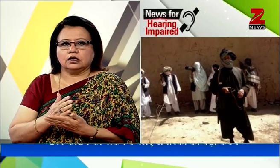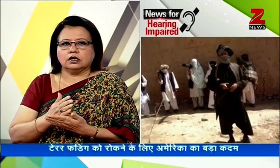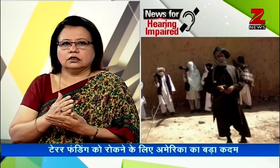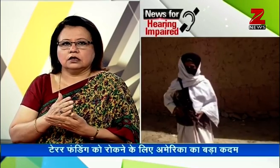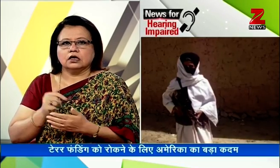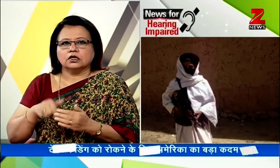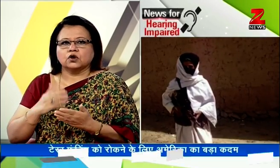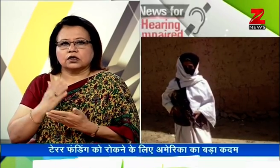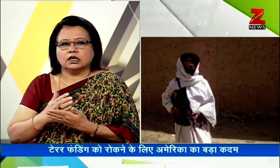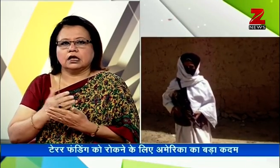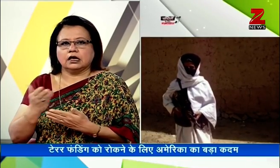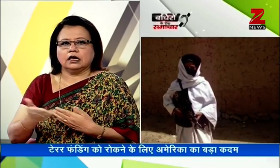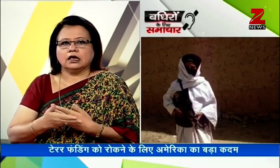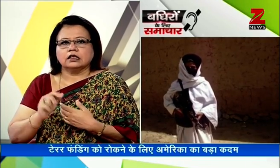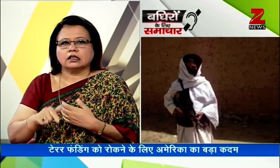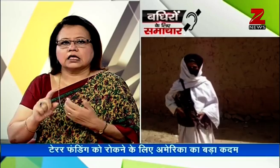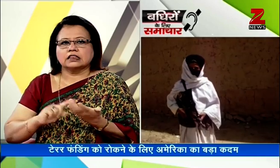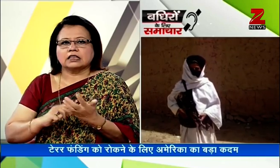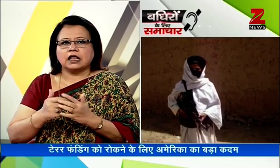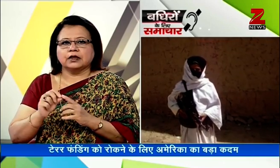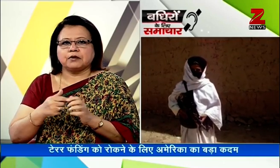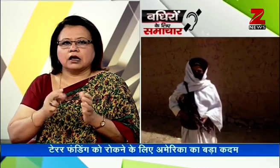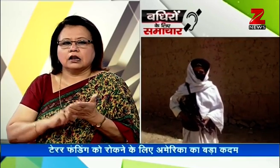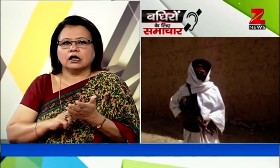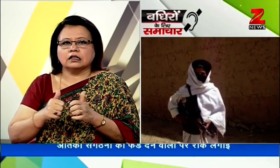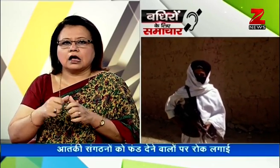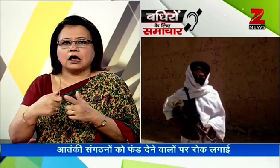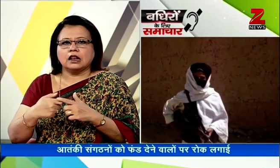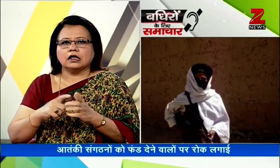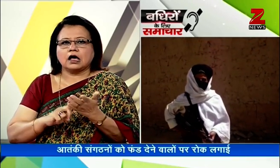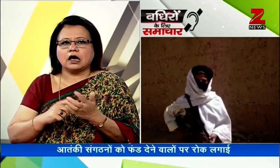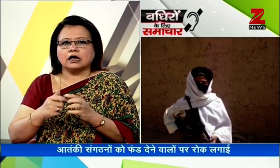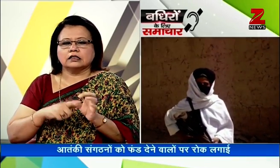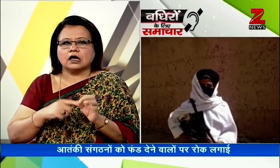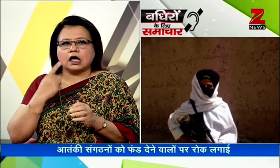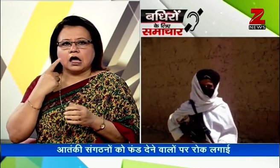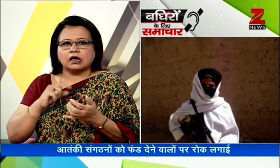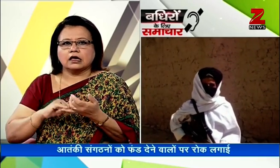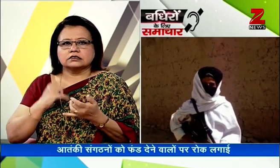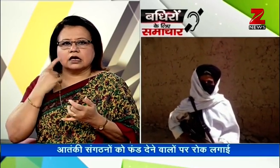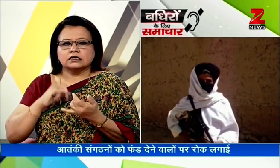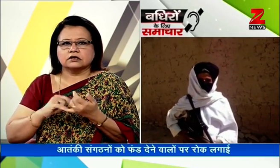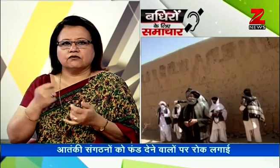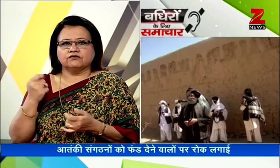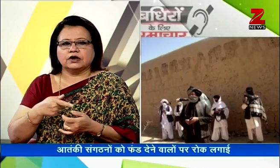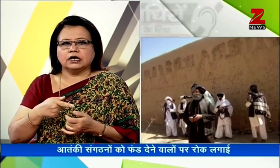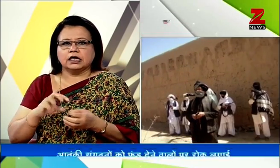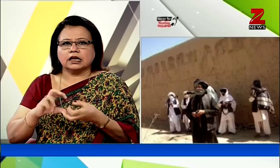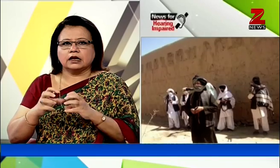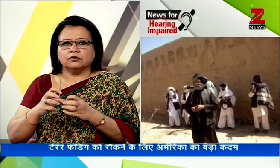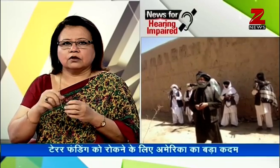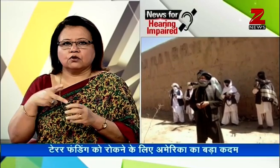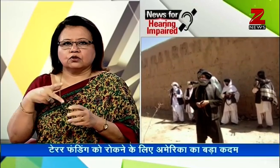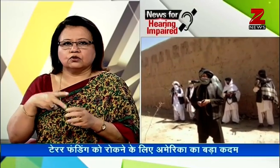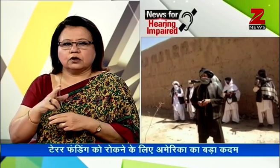लगा दी गई है। यह रोक इसलिए लगाई गई है ताकि तालिबान, अलकायदा आईएसआईएस के फंडिंग नेटवर्क को तोड़ा